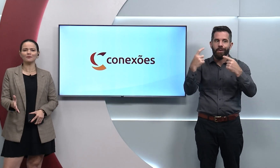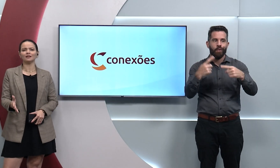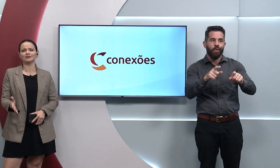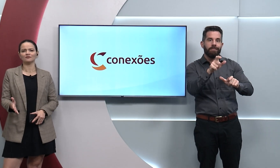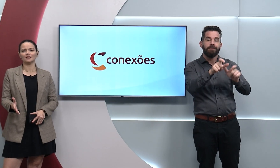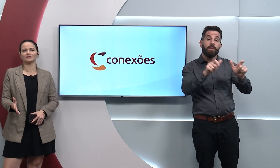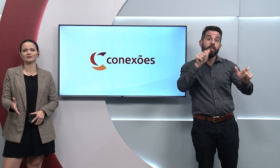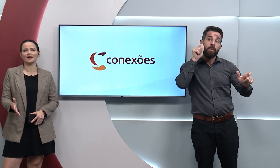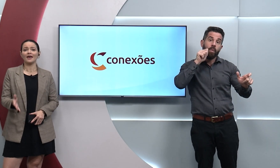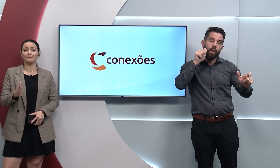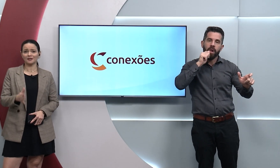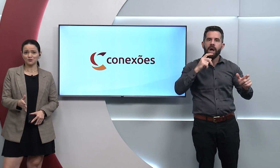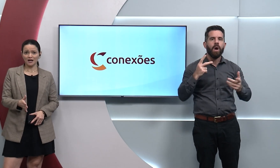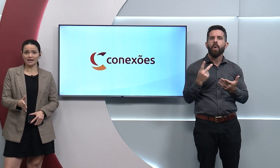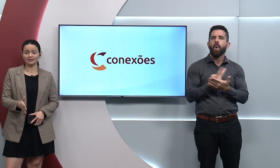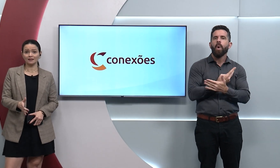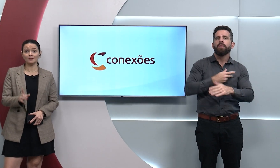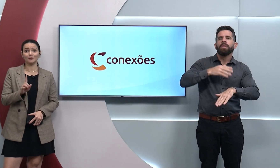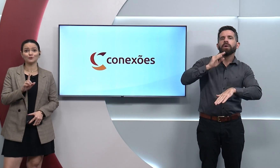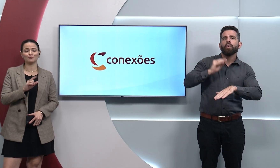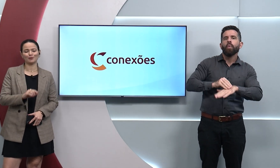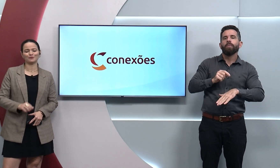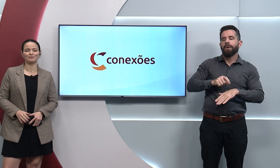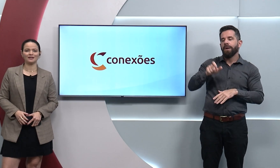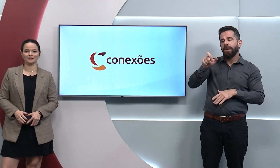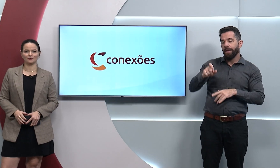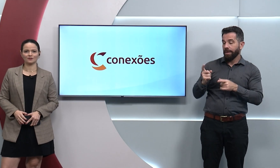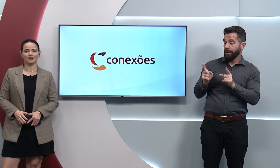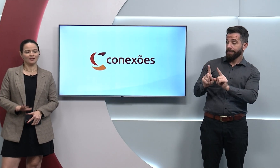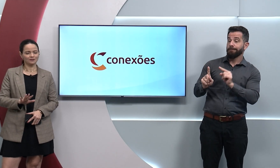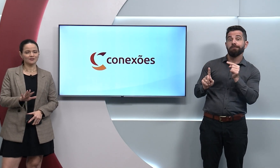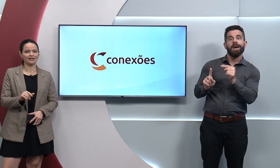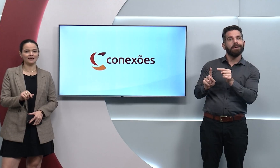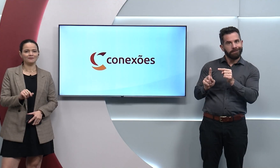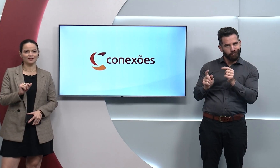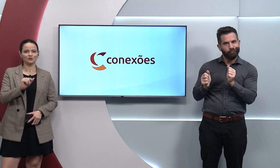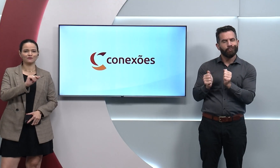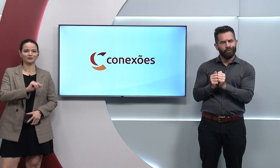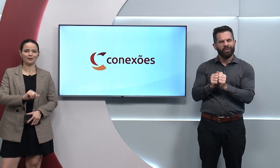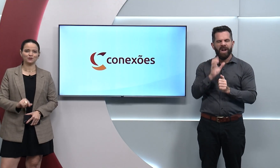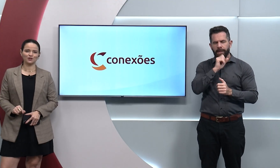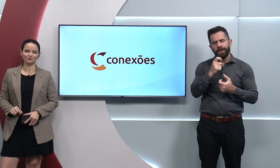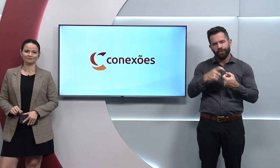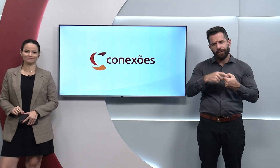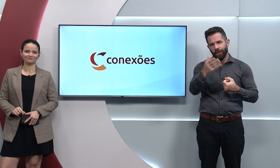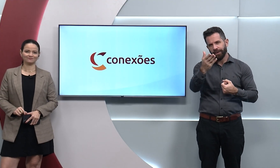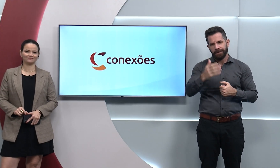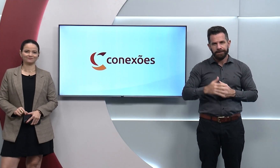das vezes é praticada pelos próprios parceiros. Não sai daí que a gente volta rapidinho.